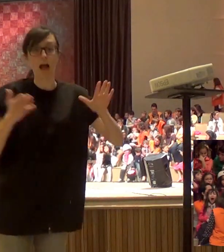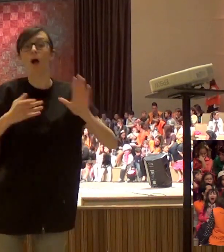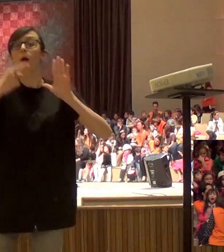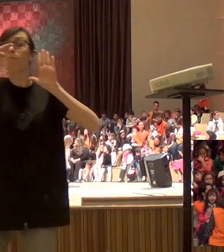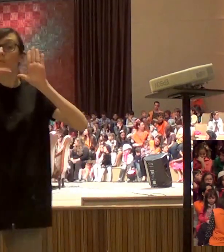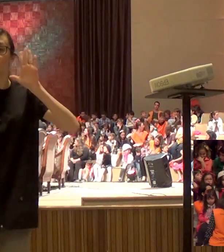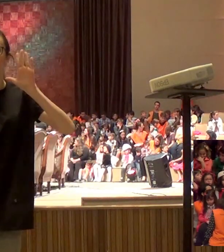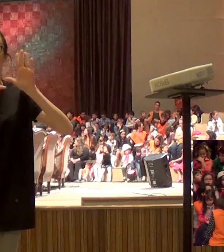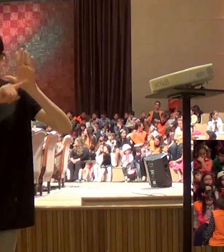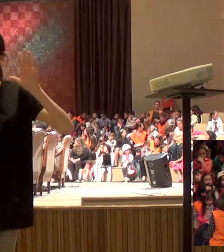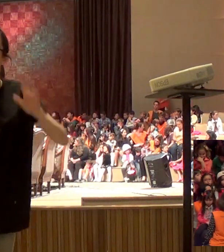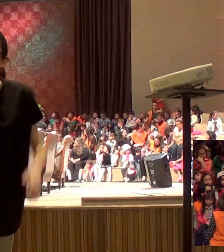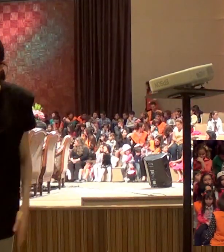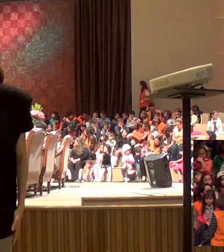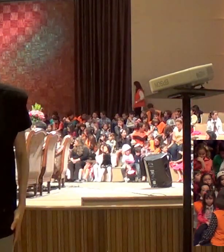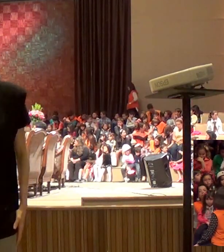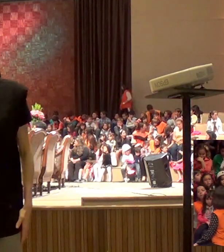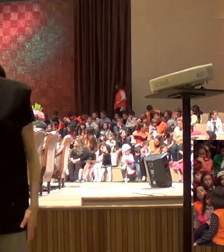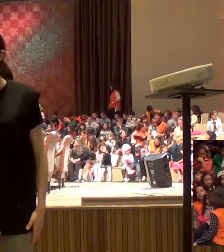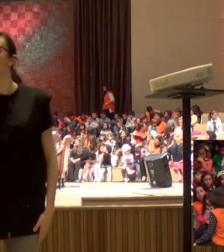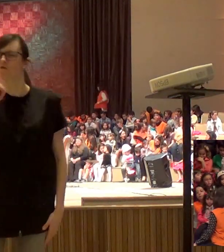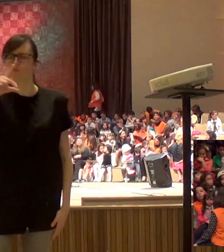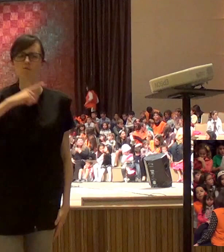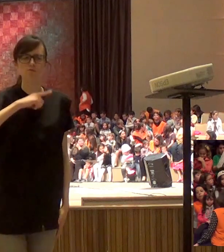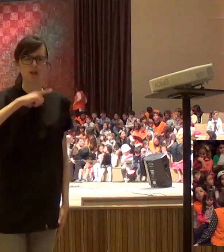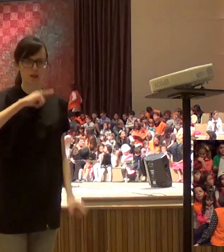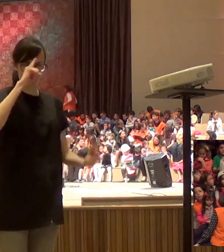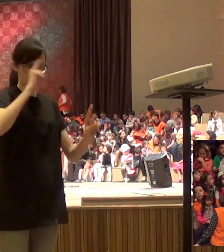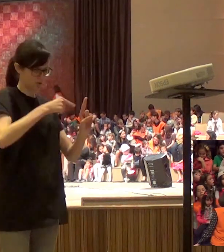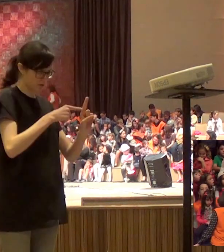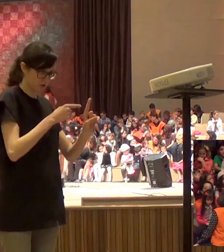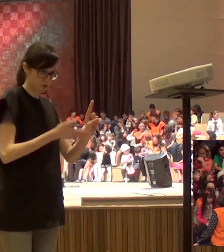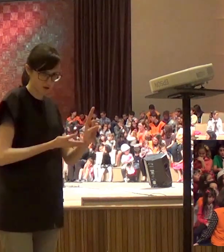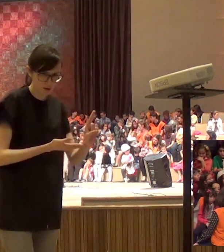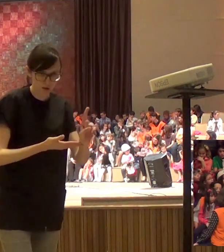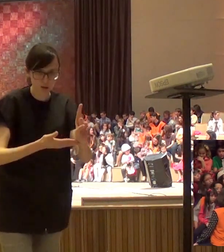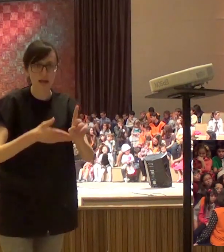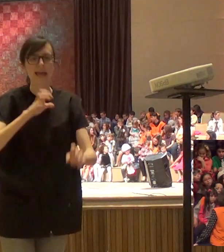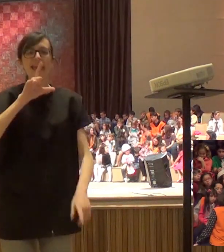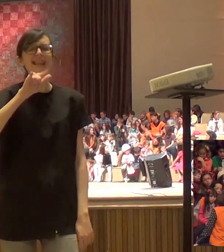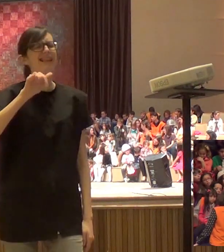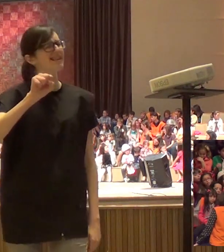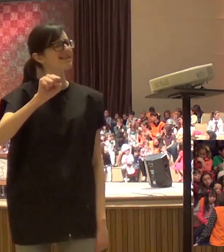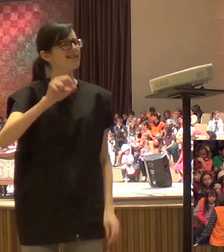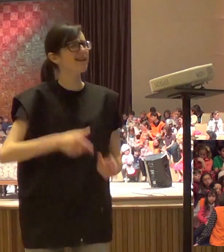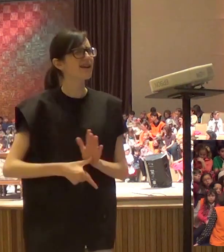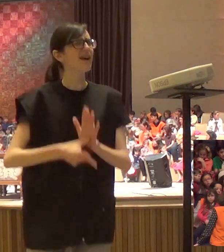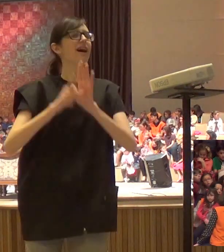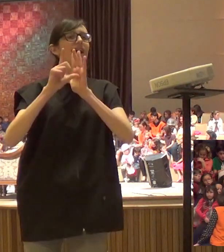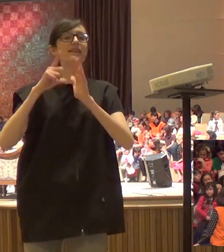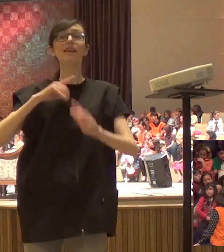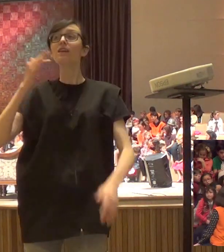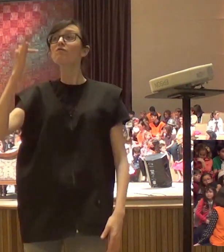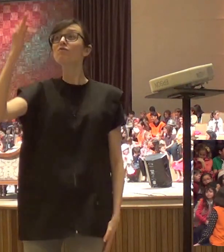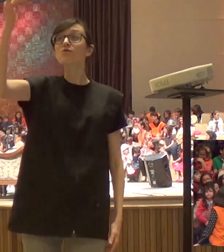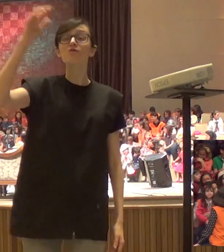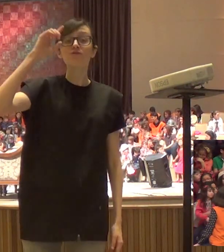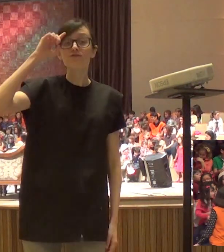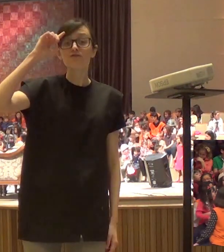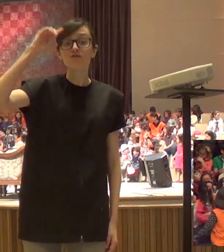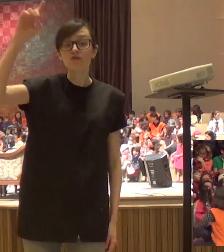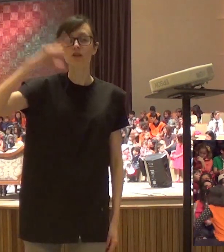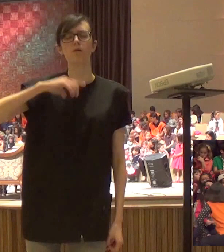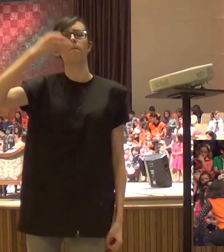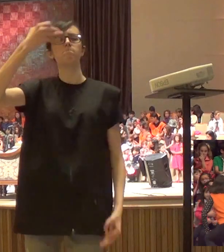está a ordem. Agora vem a promessa no versículo 5. Vejam, eu enviarei a vocês um profeta Elias, antes do